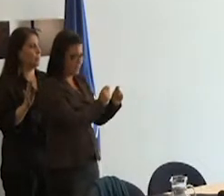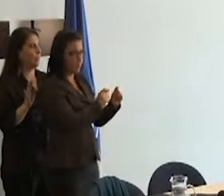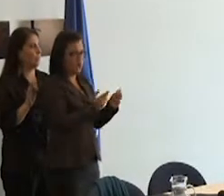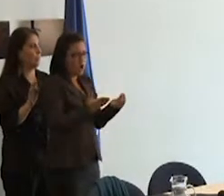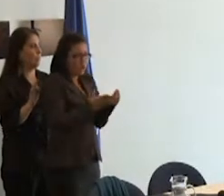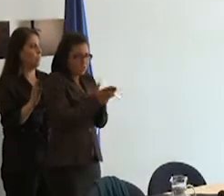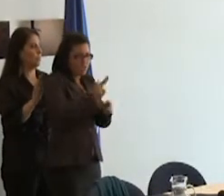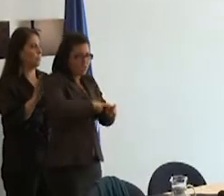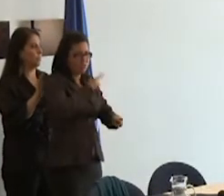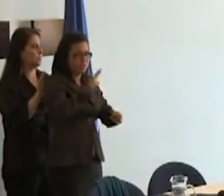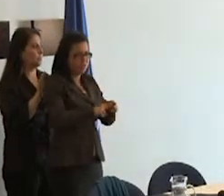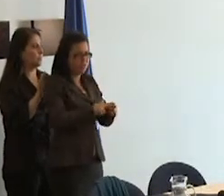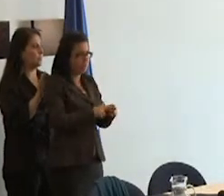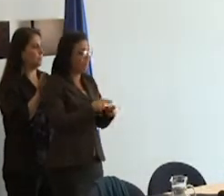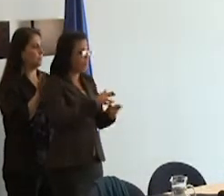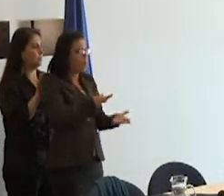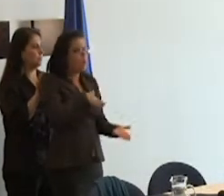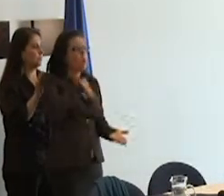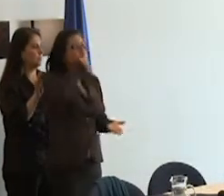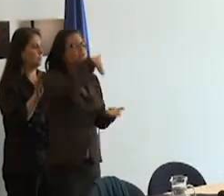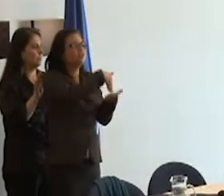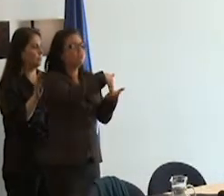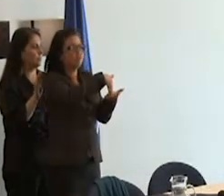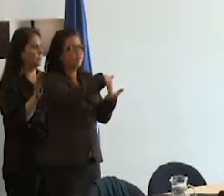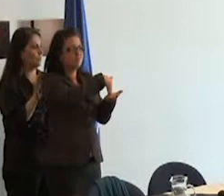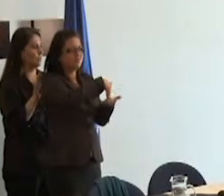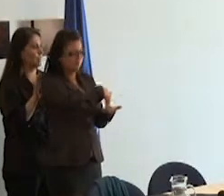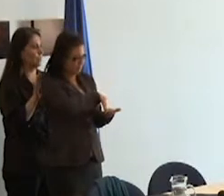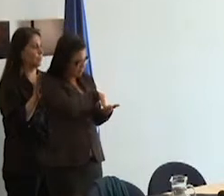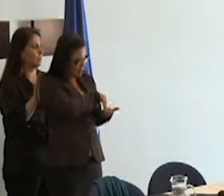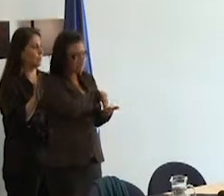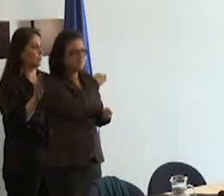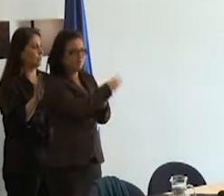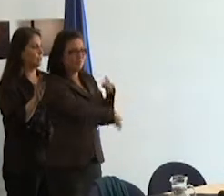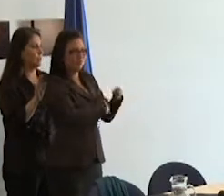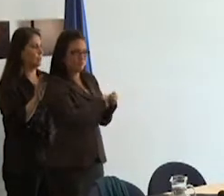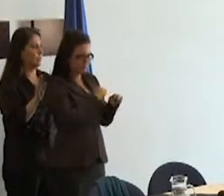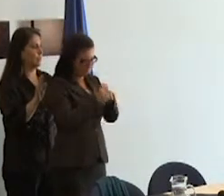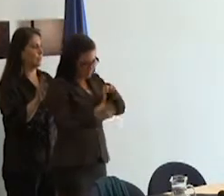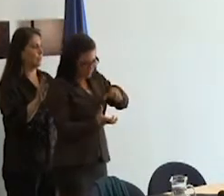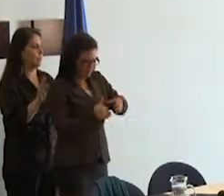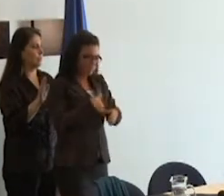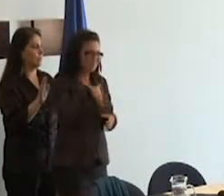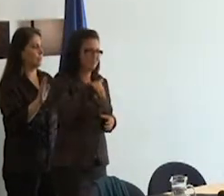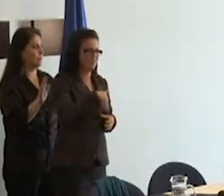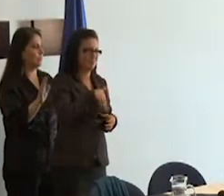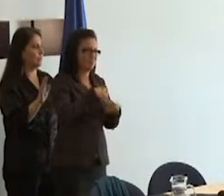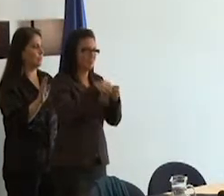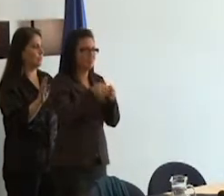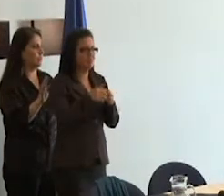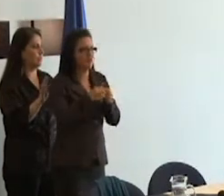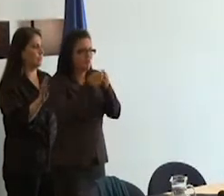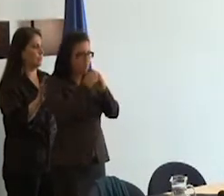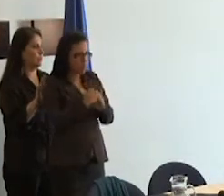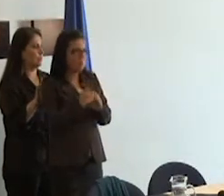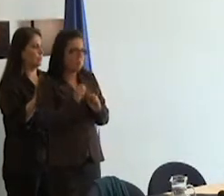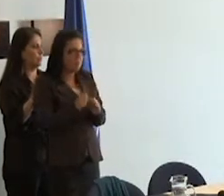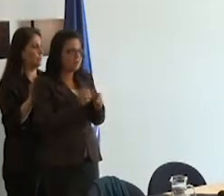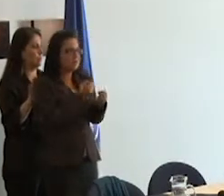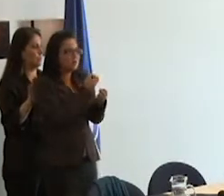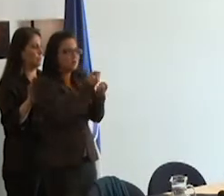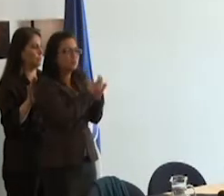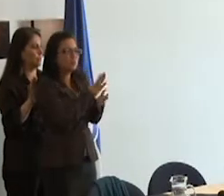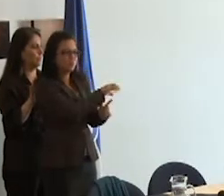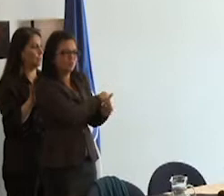natural, es una manera de posicionarse en el mundo, una forma que permite unas estructuraciones sociales